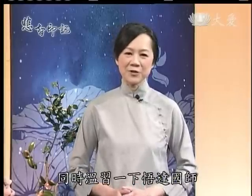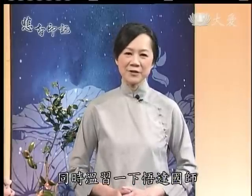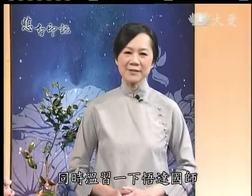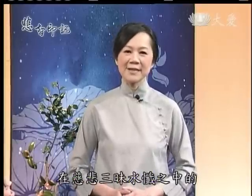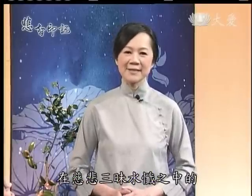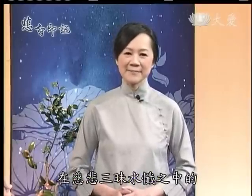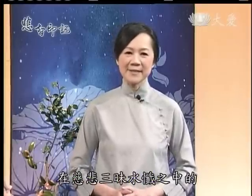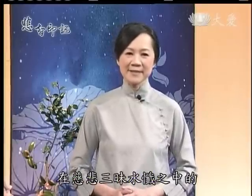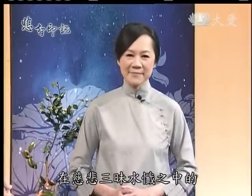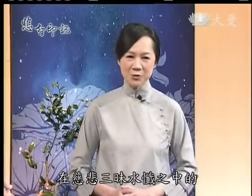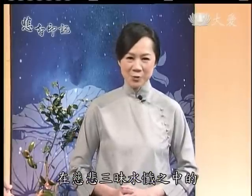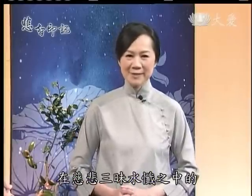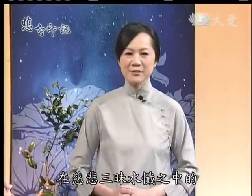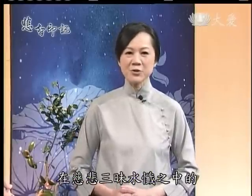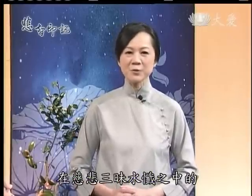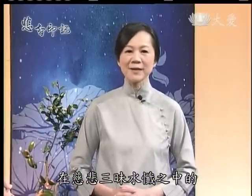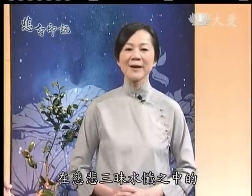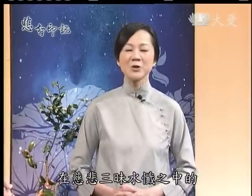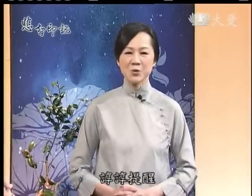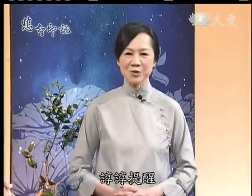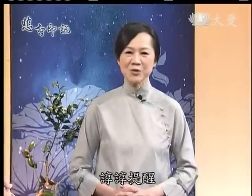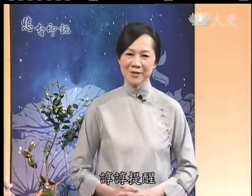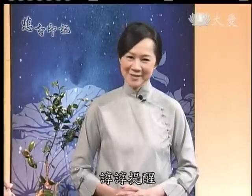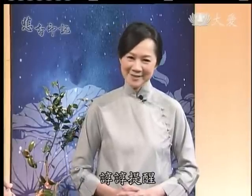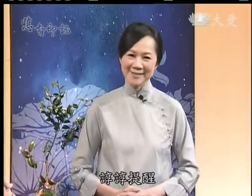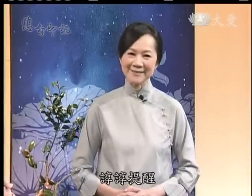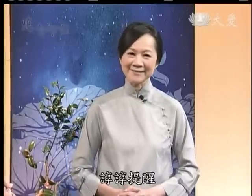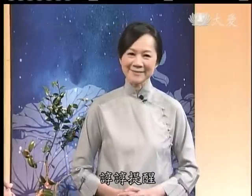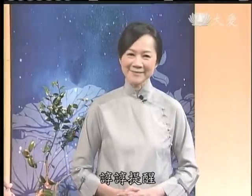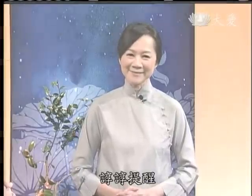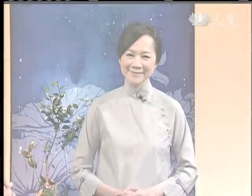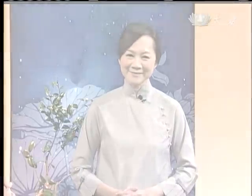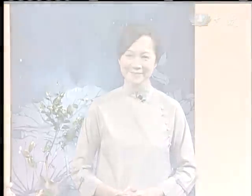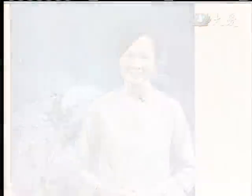国师在慈悲三昧水忏之中的谆谆提醒。